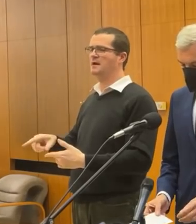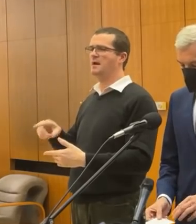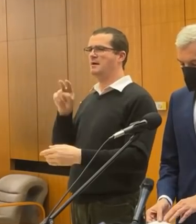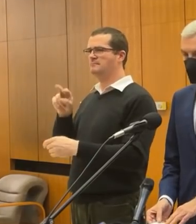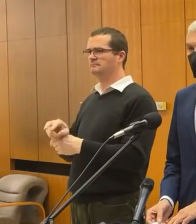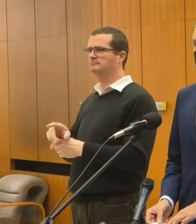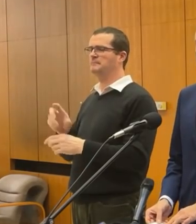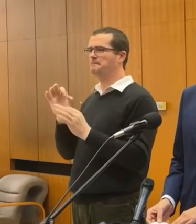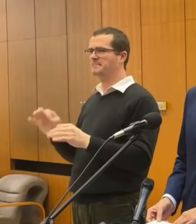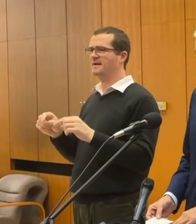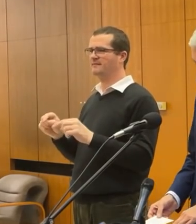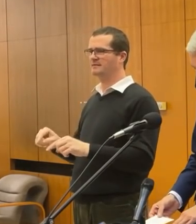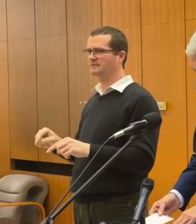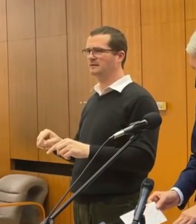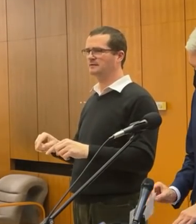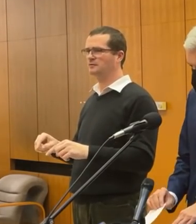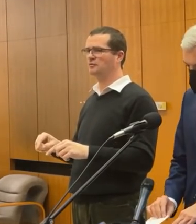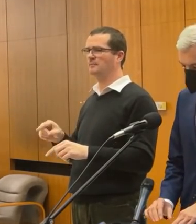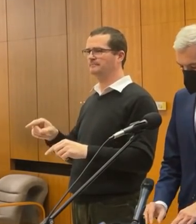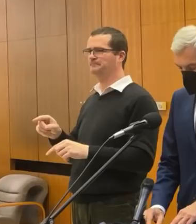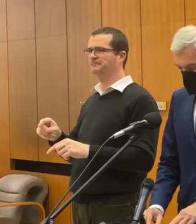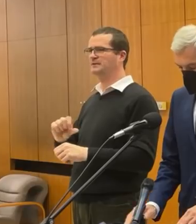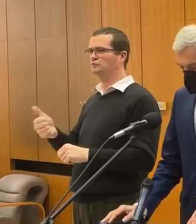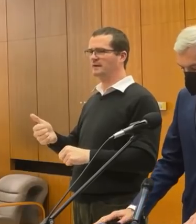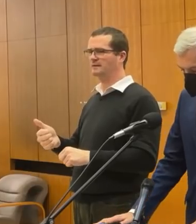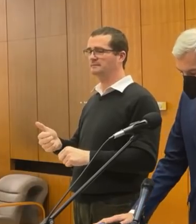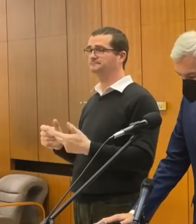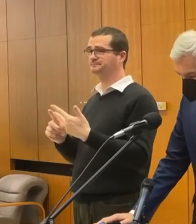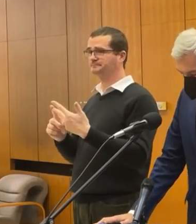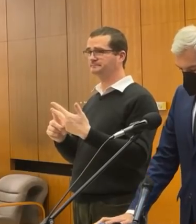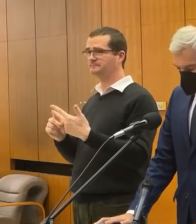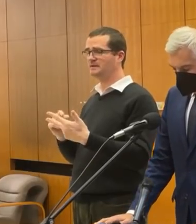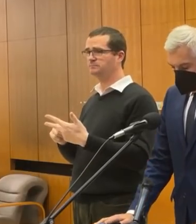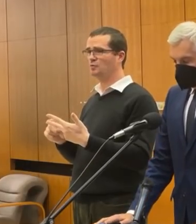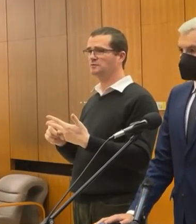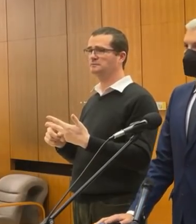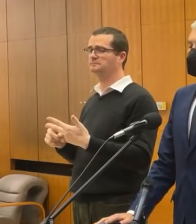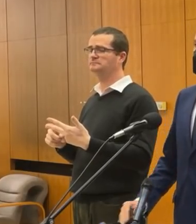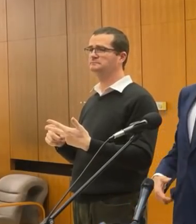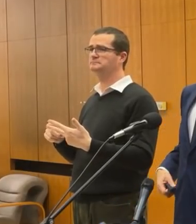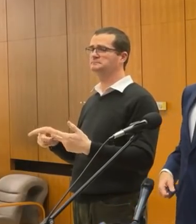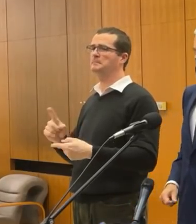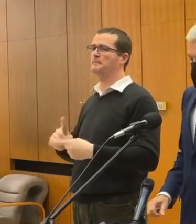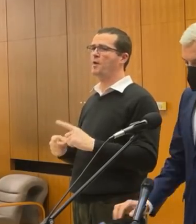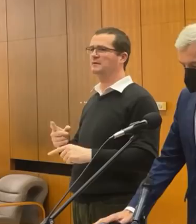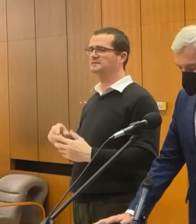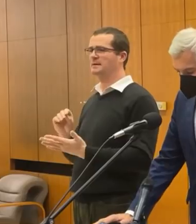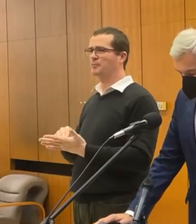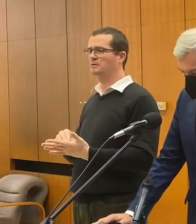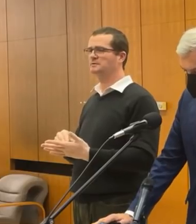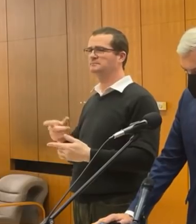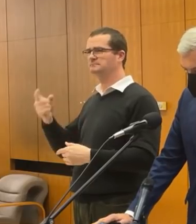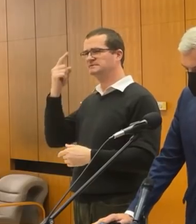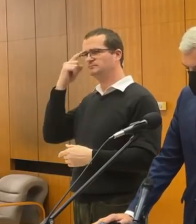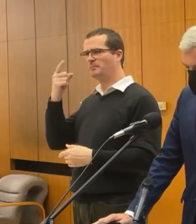osobitnej pozornosti dávam práve tento aspekt suverenity. No a po tretie, to je skôr taká politická poznámka.